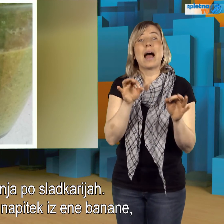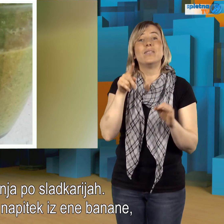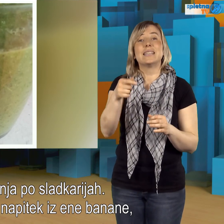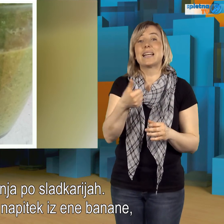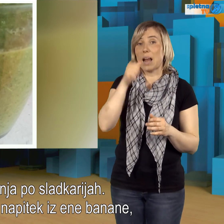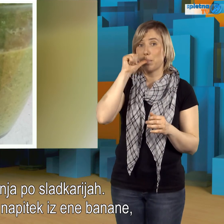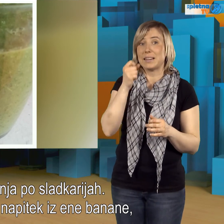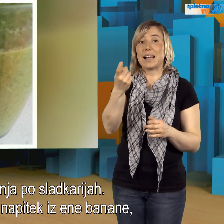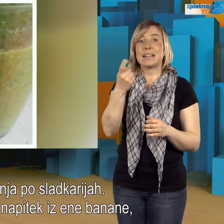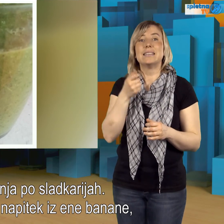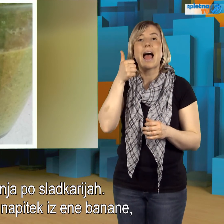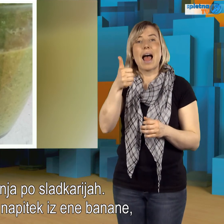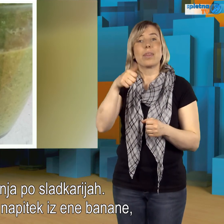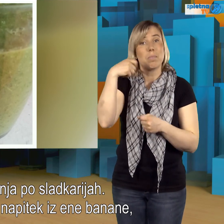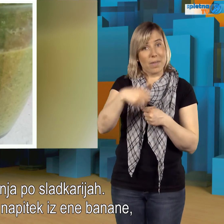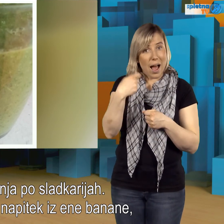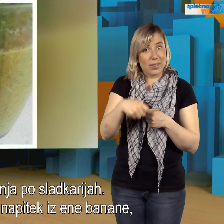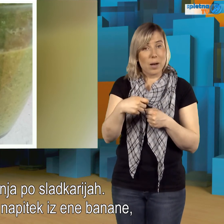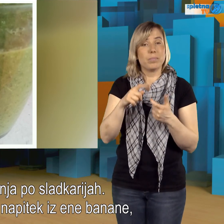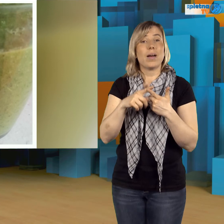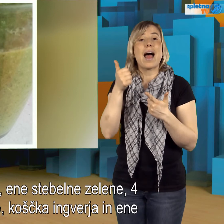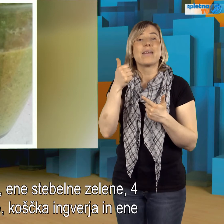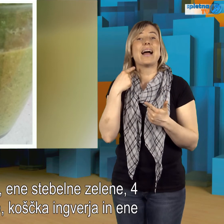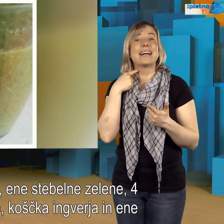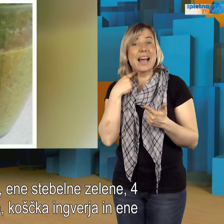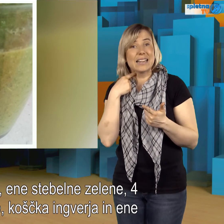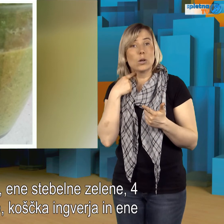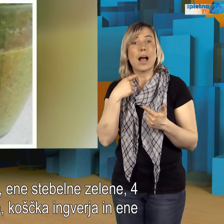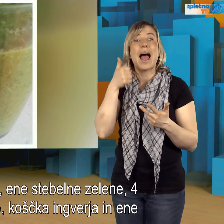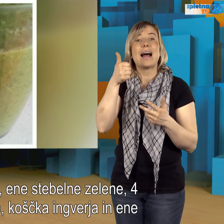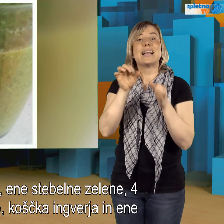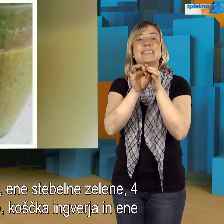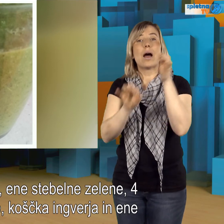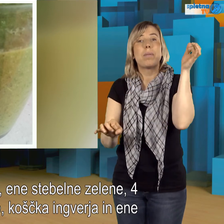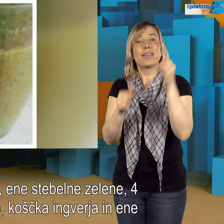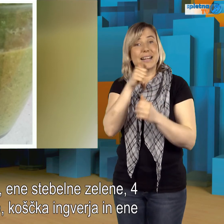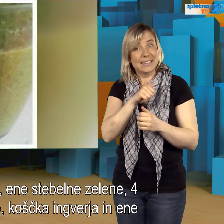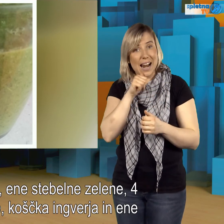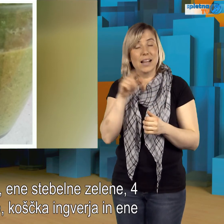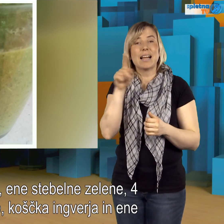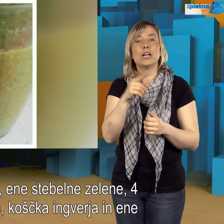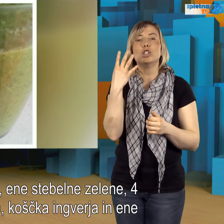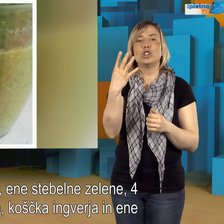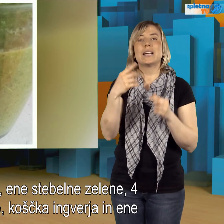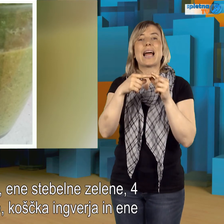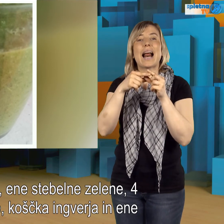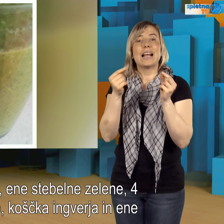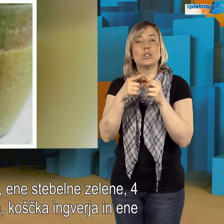Pripravite si napitek iz 1 banane, 1 grenivke, 1 stebelne zelene, 4 listov bazilike, koščka